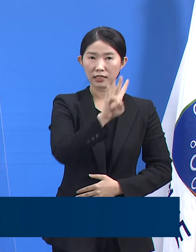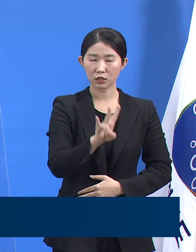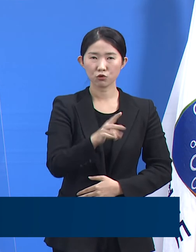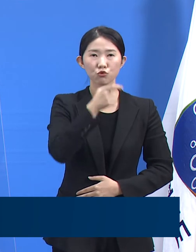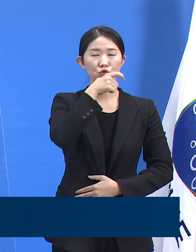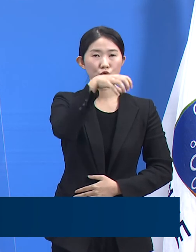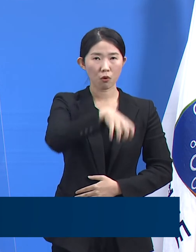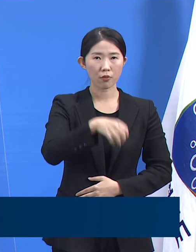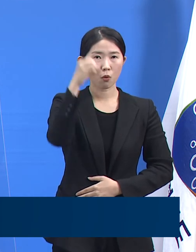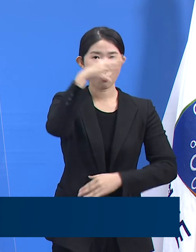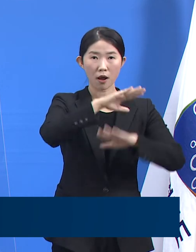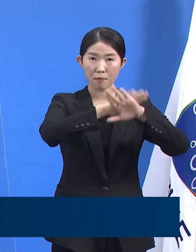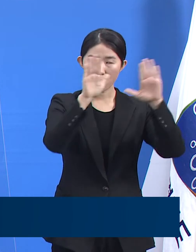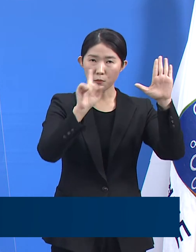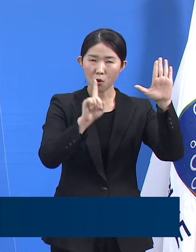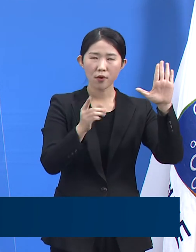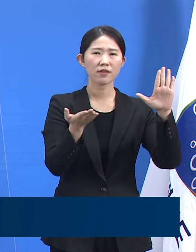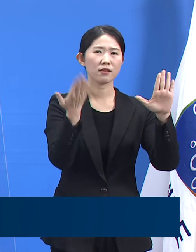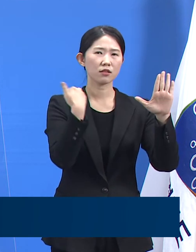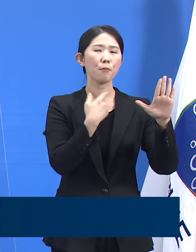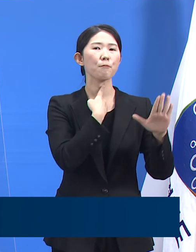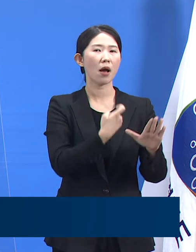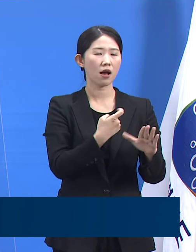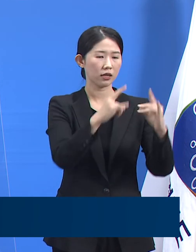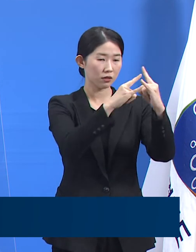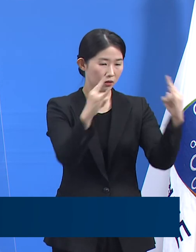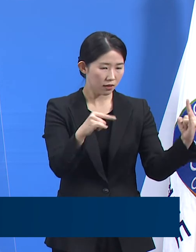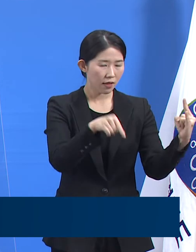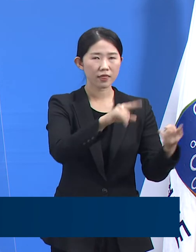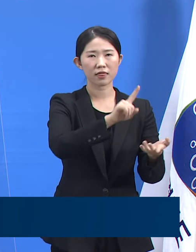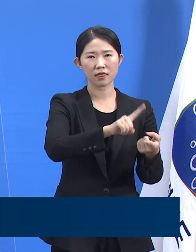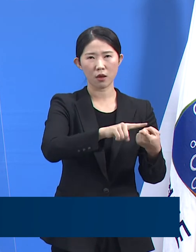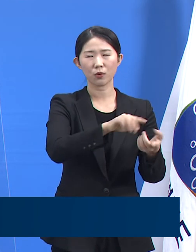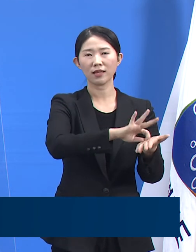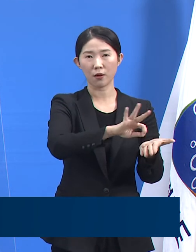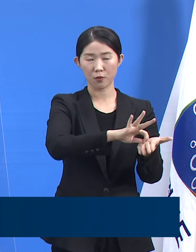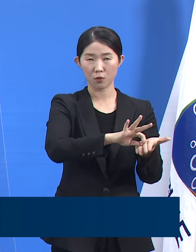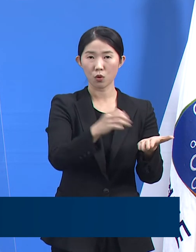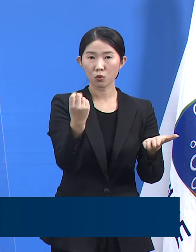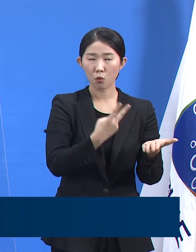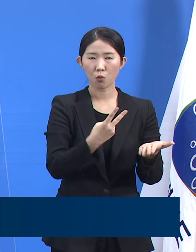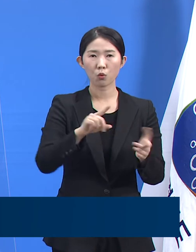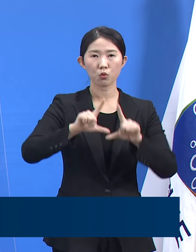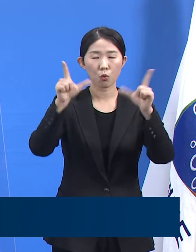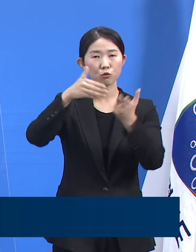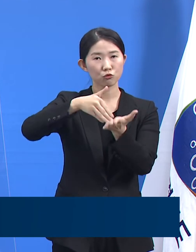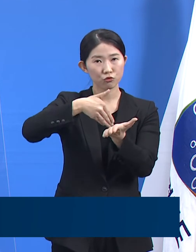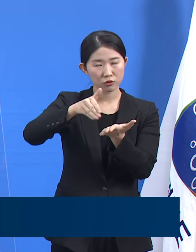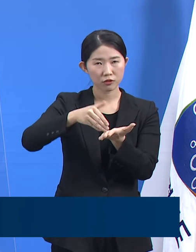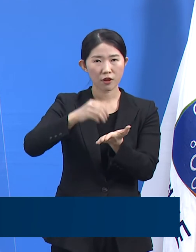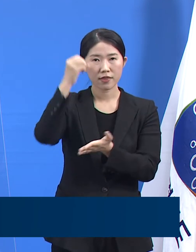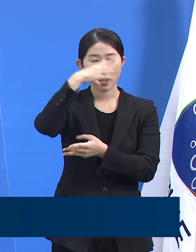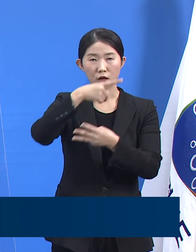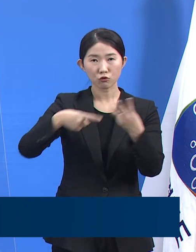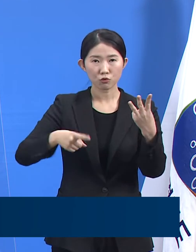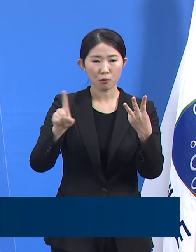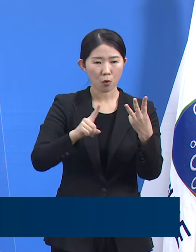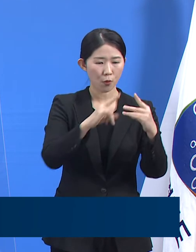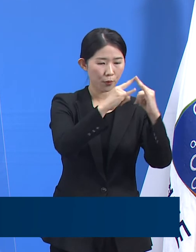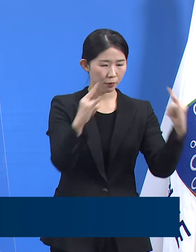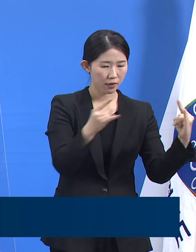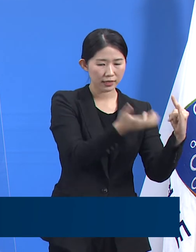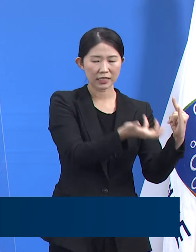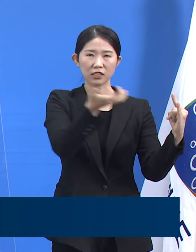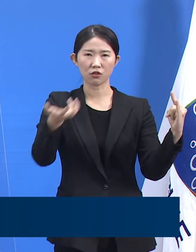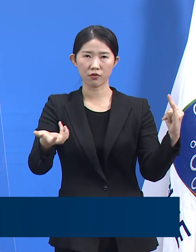기존 임시선별검사소를 활용하게 되고, 동두천과 양주 2개 소는 위치를 이전 설치하게 됩니다.